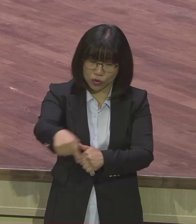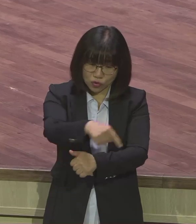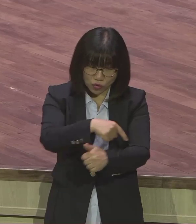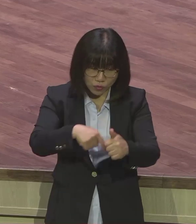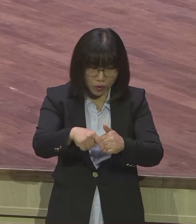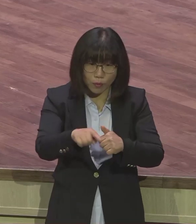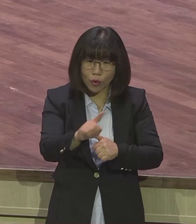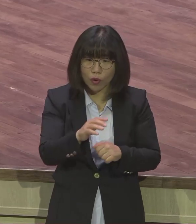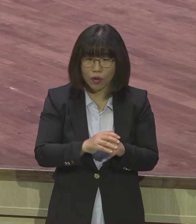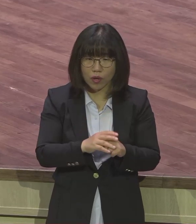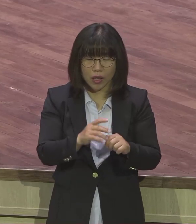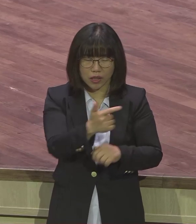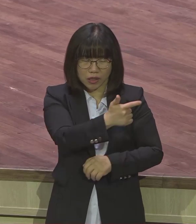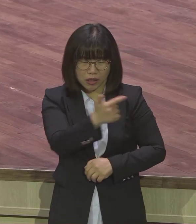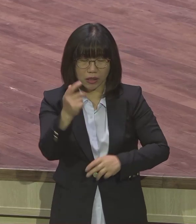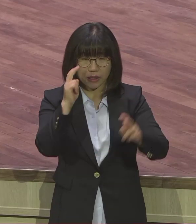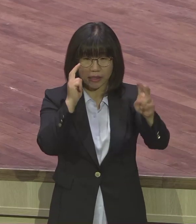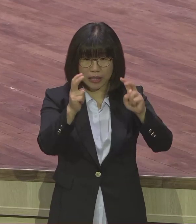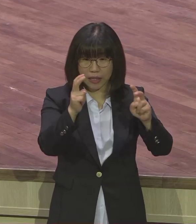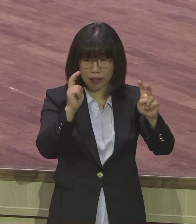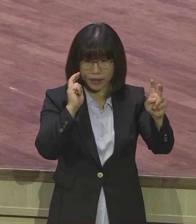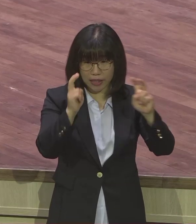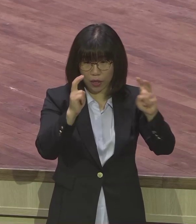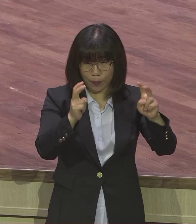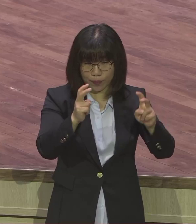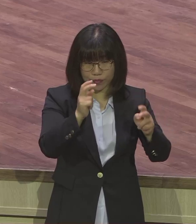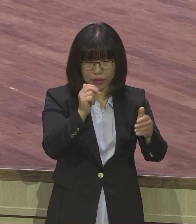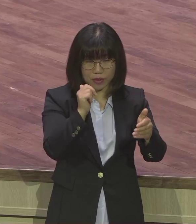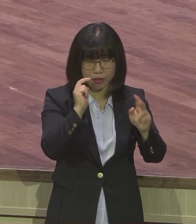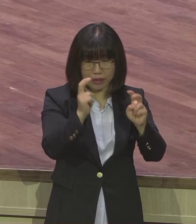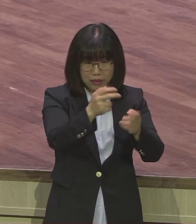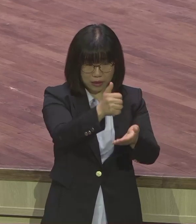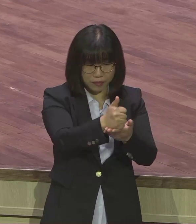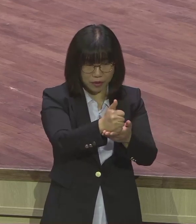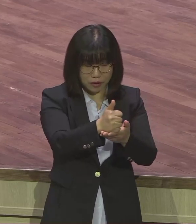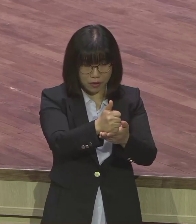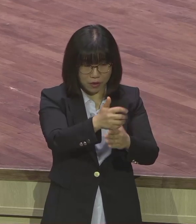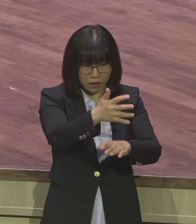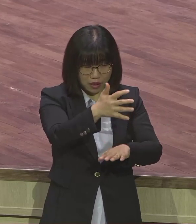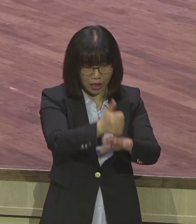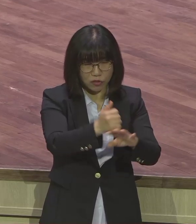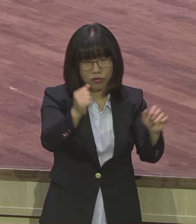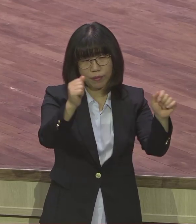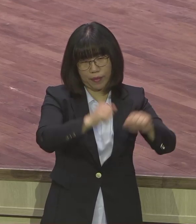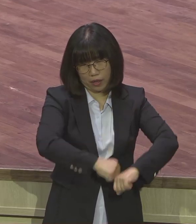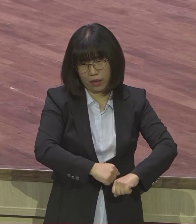우리나라 대기업 성공했다는 사람들은 결론을 다 보고 있지 않습니까, 여러분?